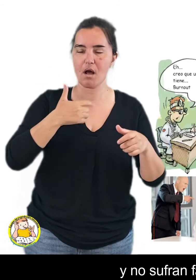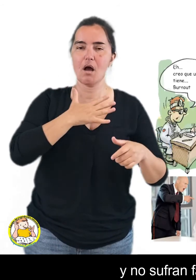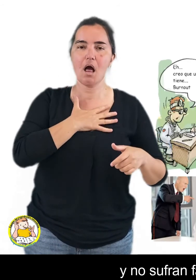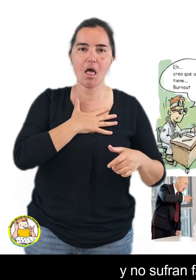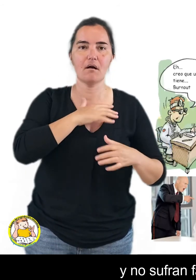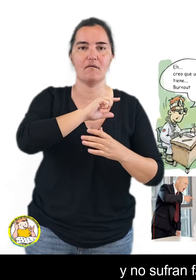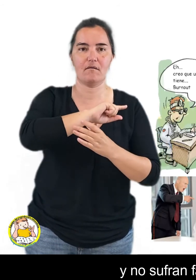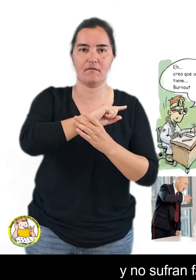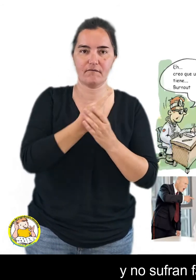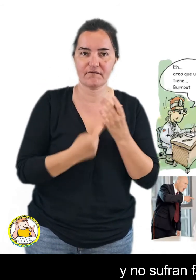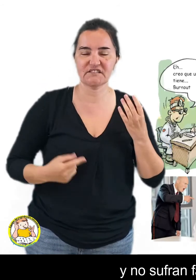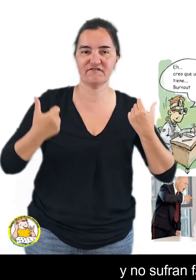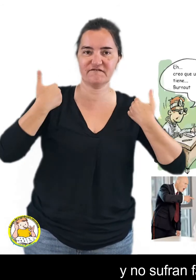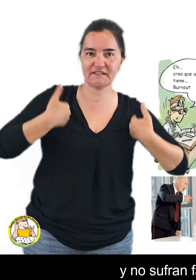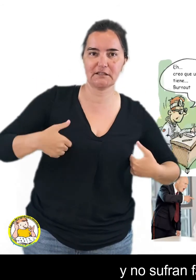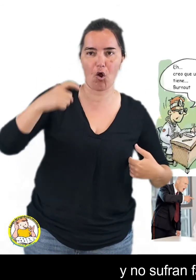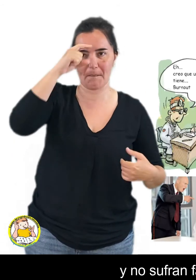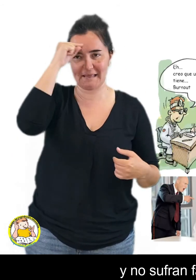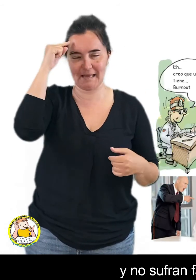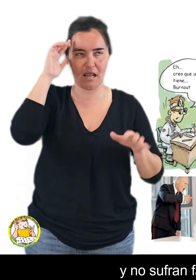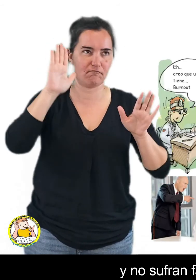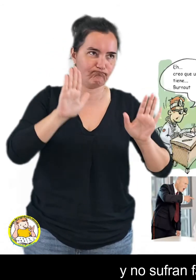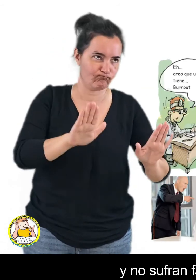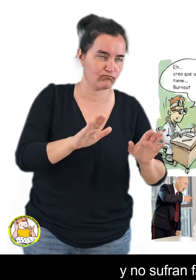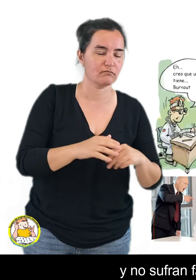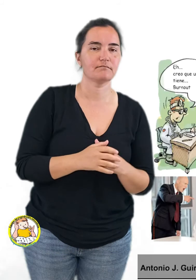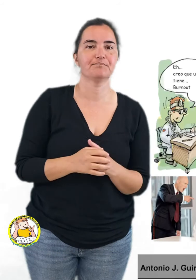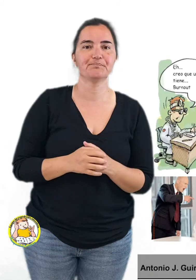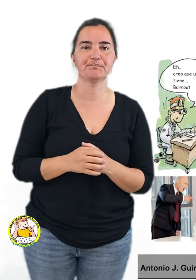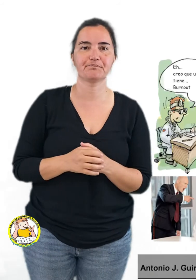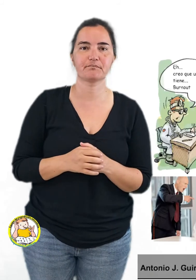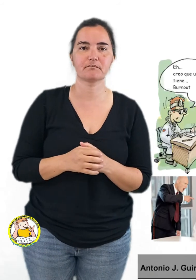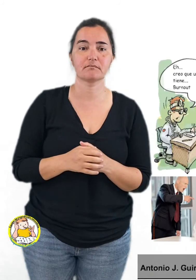y no sufran fatiga tanto física como mental.